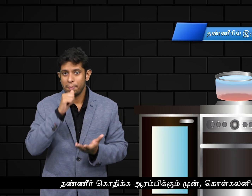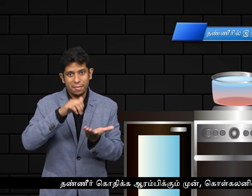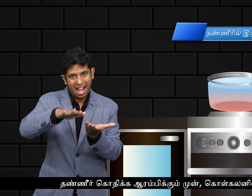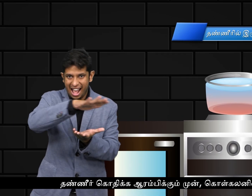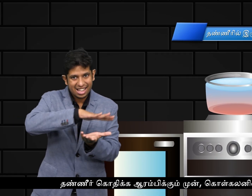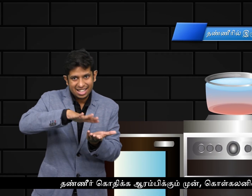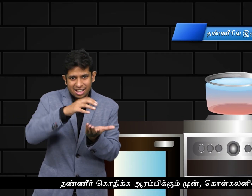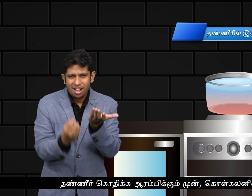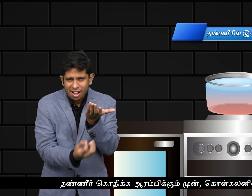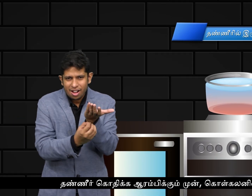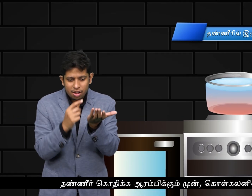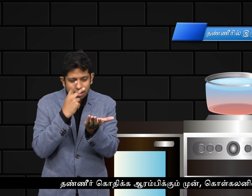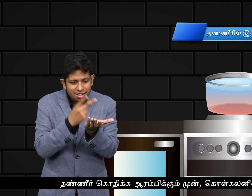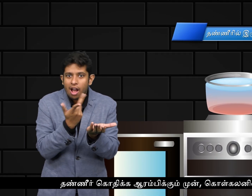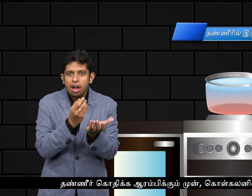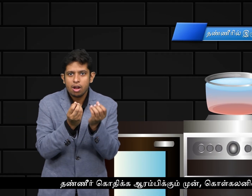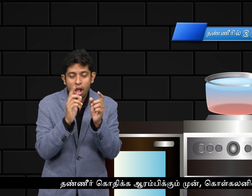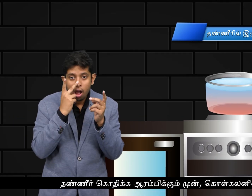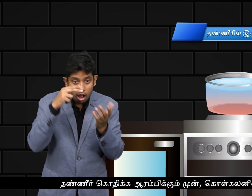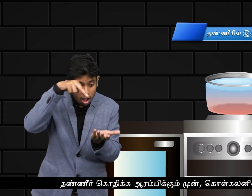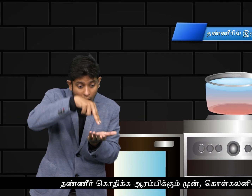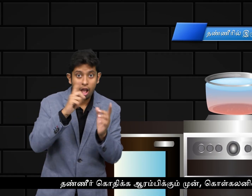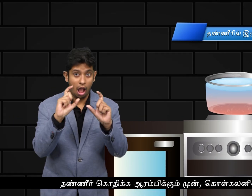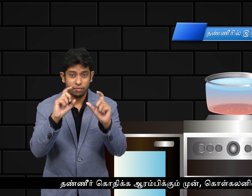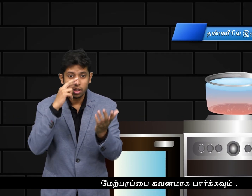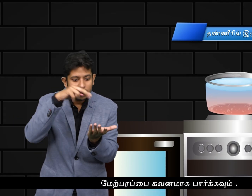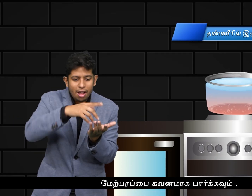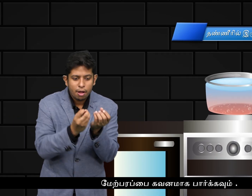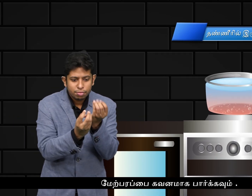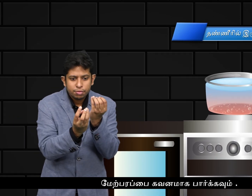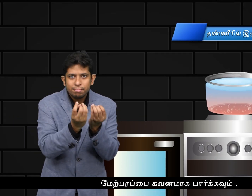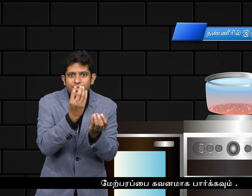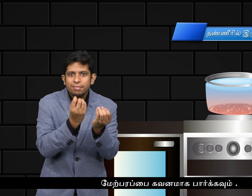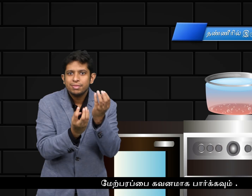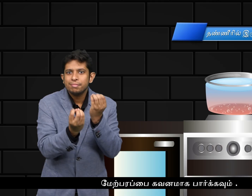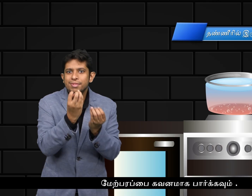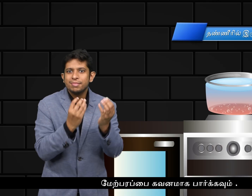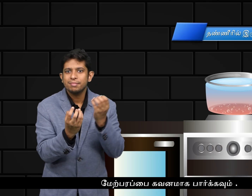தண்ணீர் கொதிக்க ஆரம்பிக்கும் முன் கொள்கலனின் உள் மேற்பரப்பை கவனமாக பார்க்கவும்.